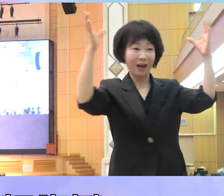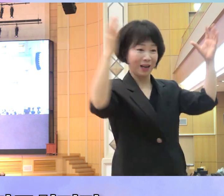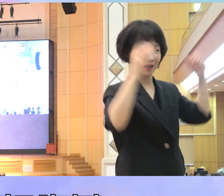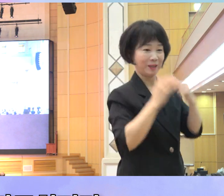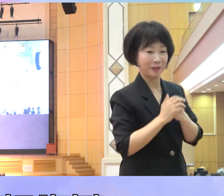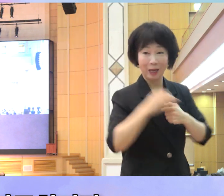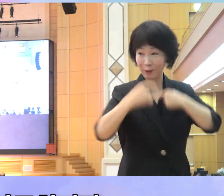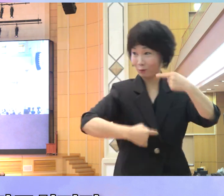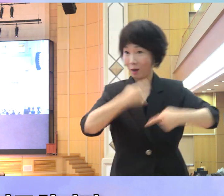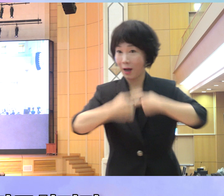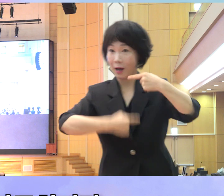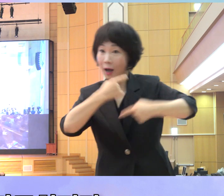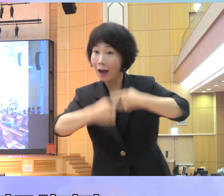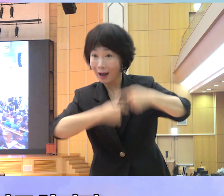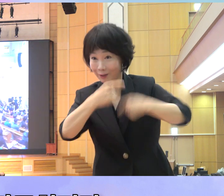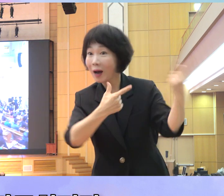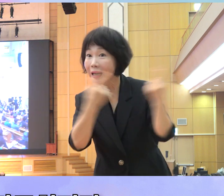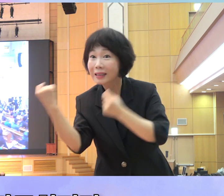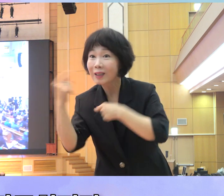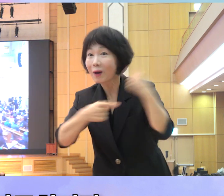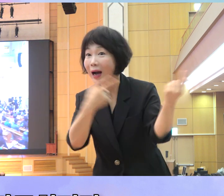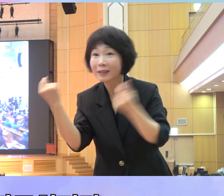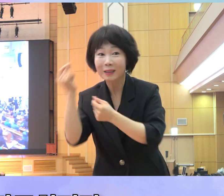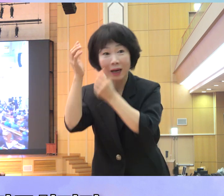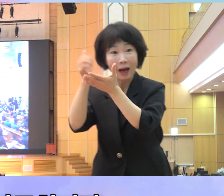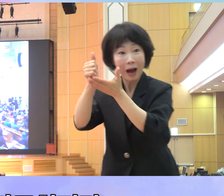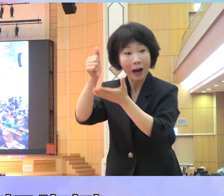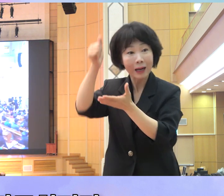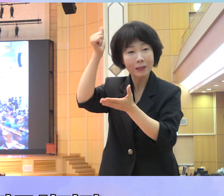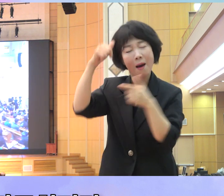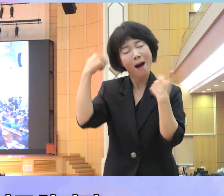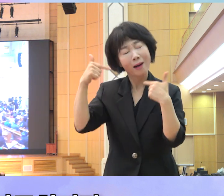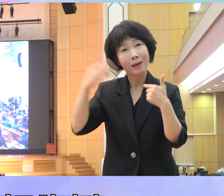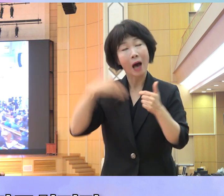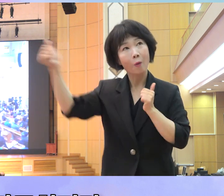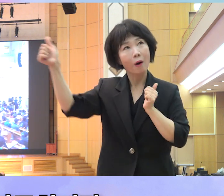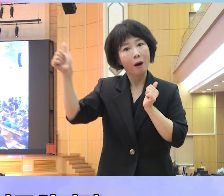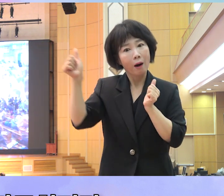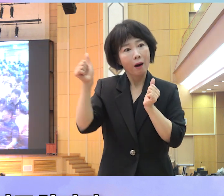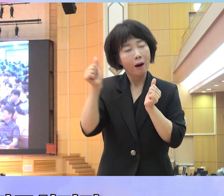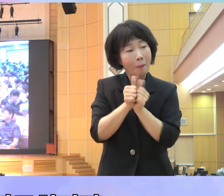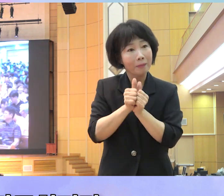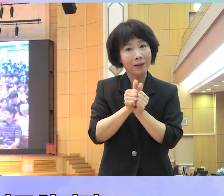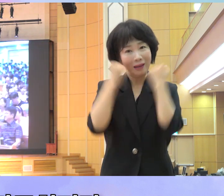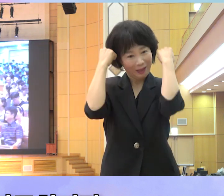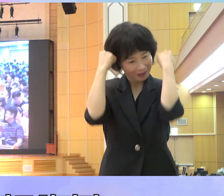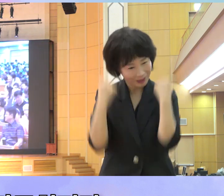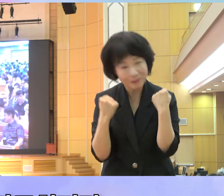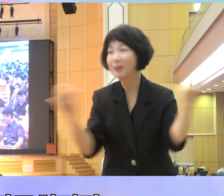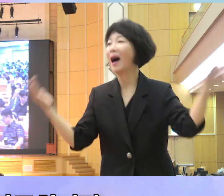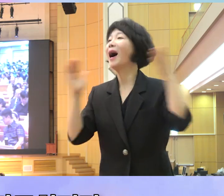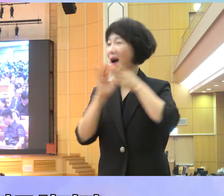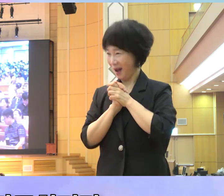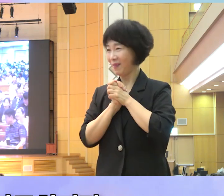그리고 우리 옆에 있는 성도님과도 한번 인사해 보겠습니다. 하나님께서 항상 함께 하십니다.